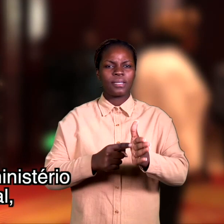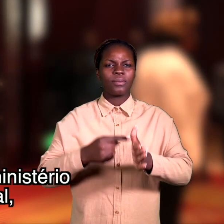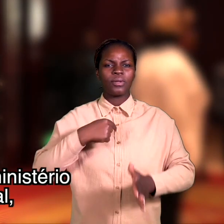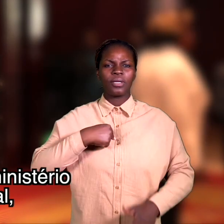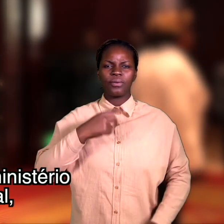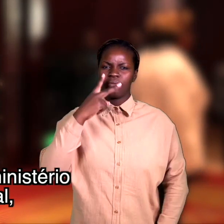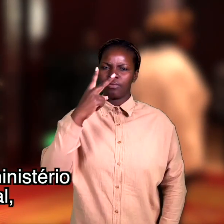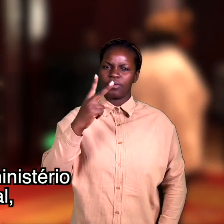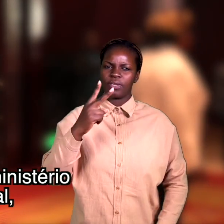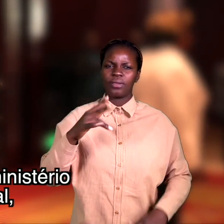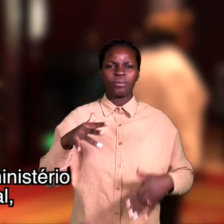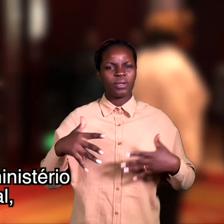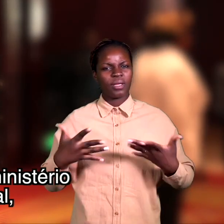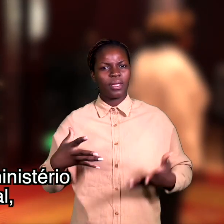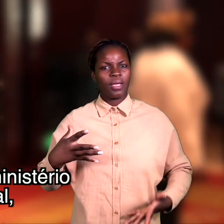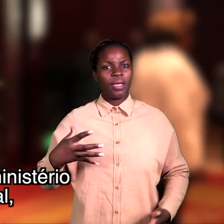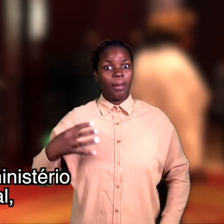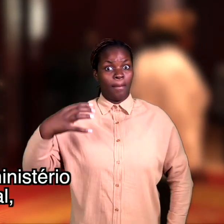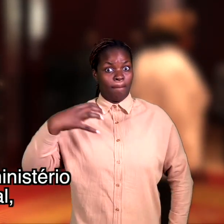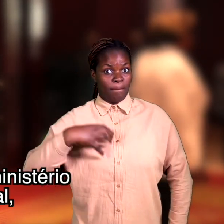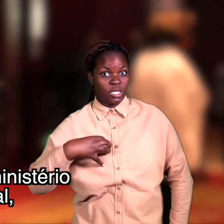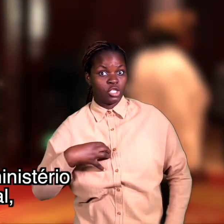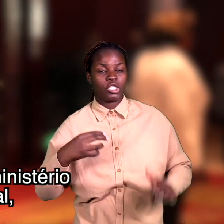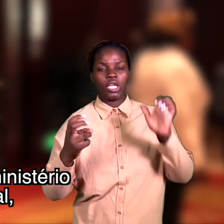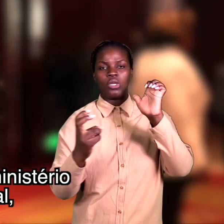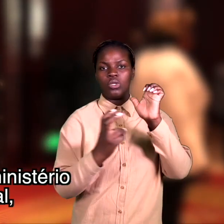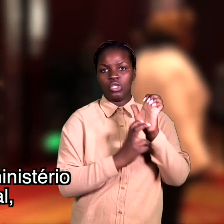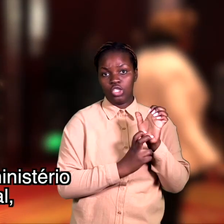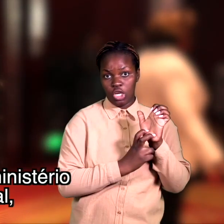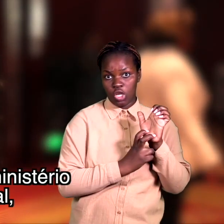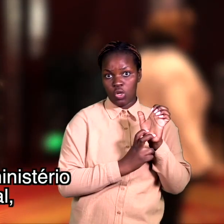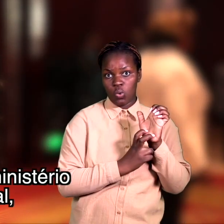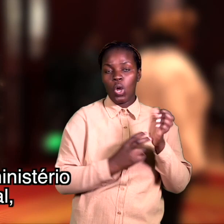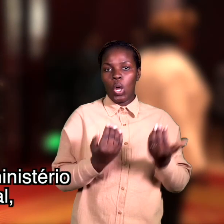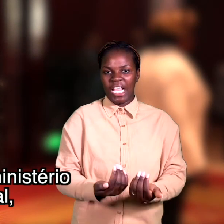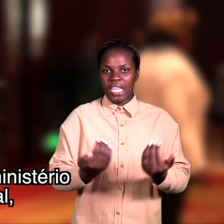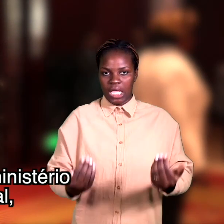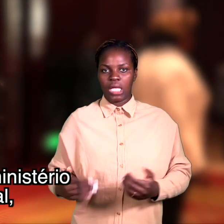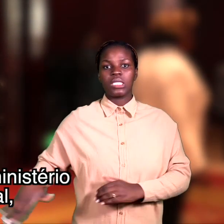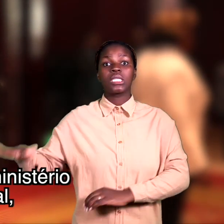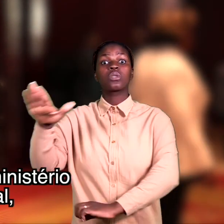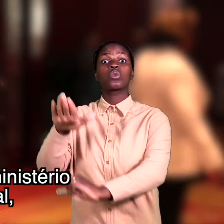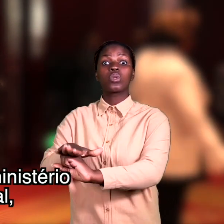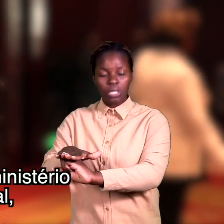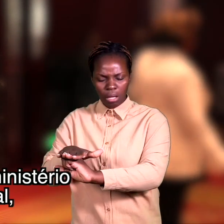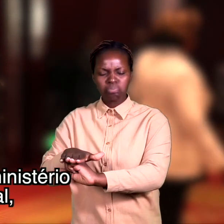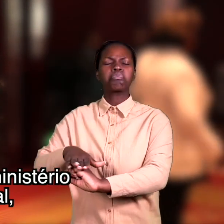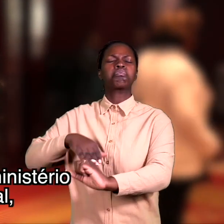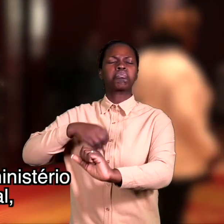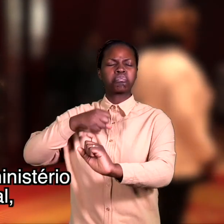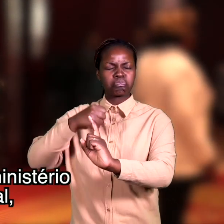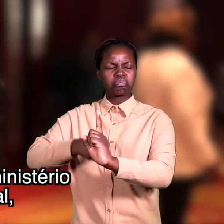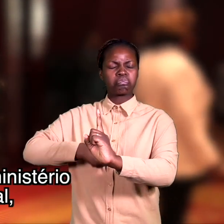Eu tenho estado a notar por parte do próprio Ministério do Gênero, Criança e